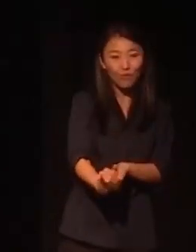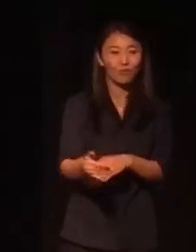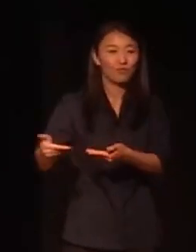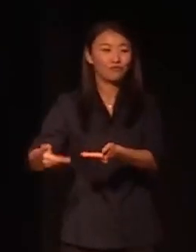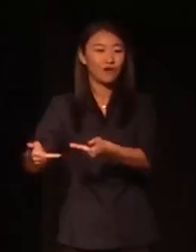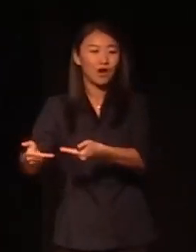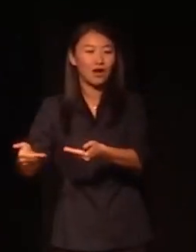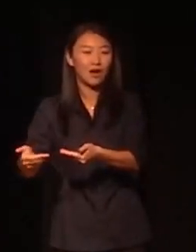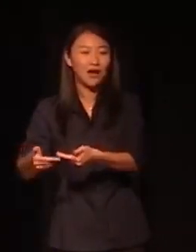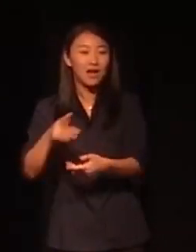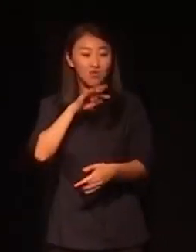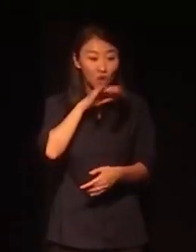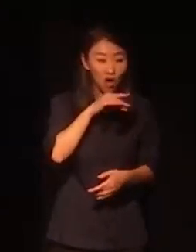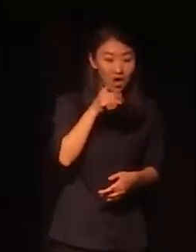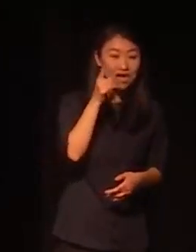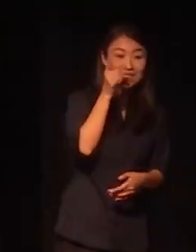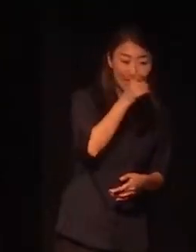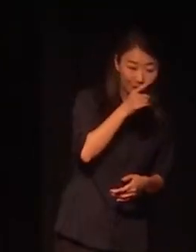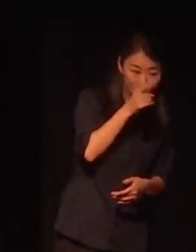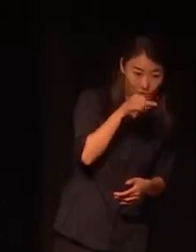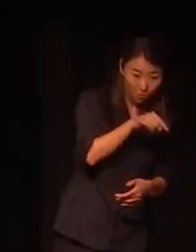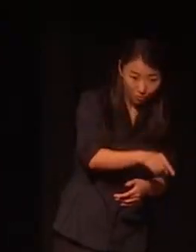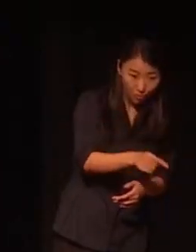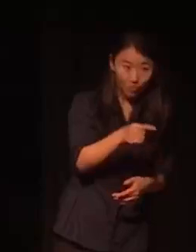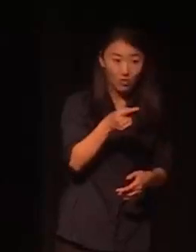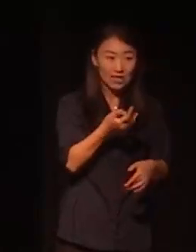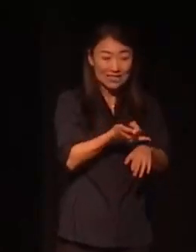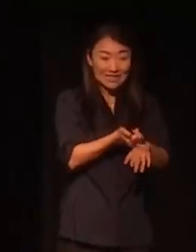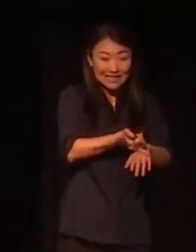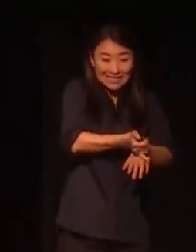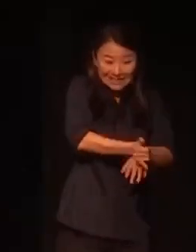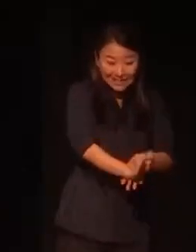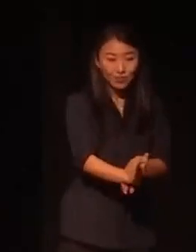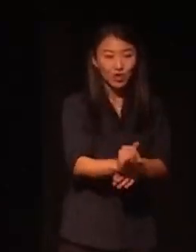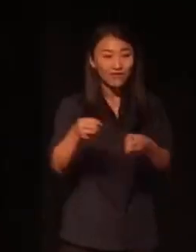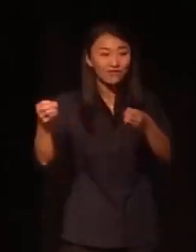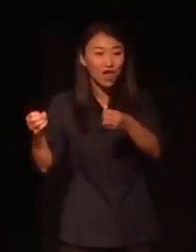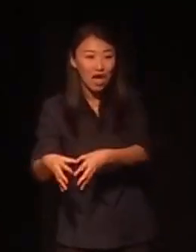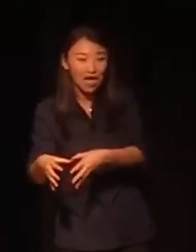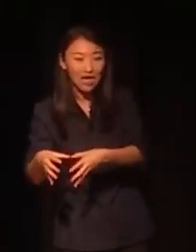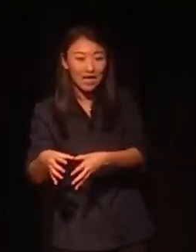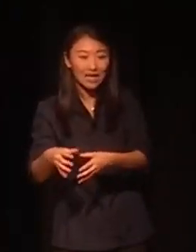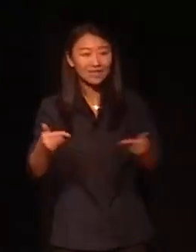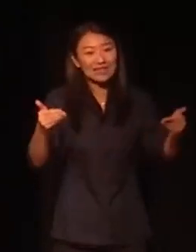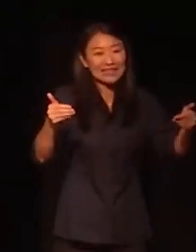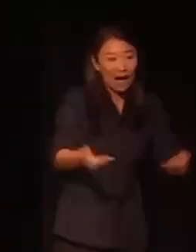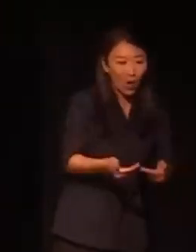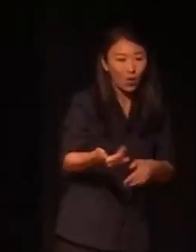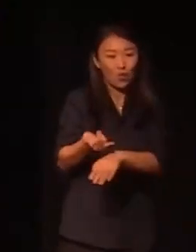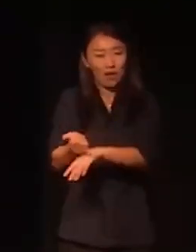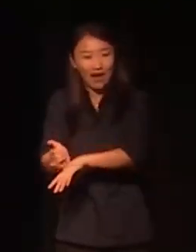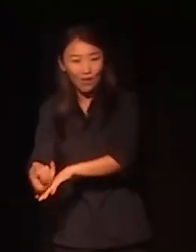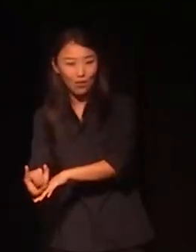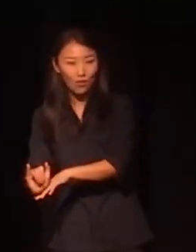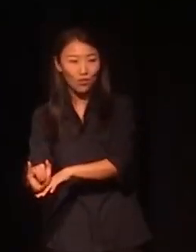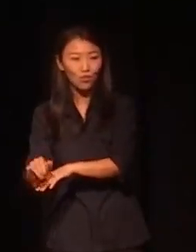use some wine sauce to do your slippery fly, then it will be 潮流. Say 潮流海